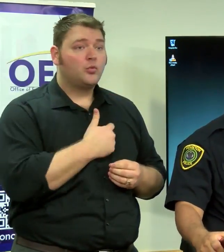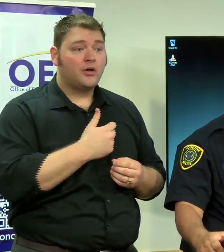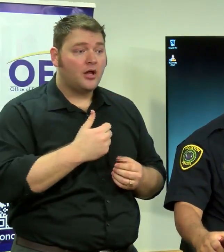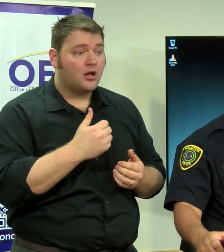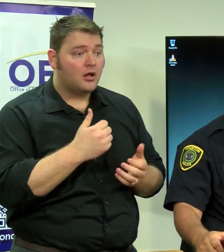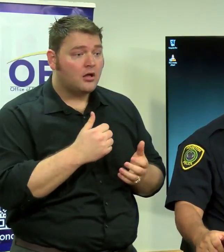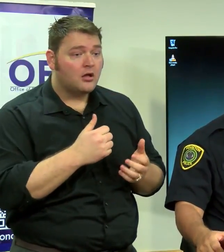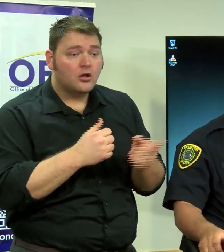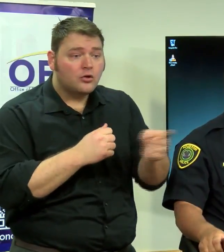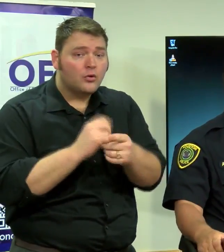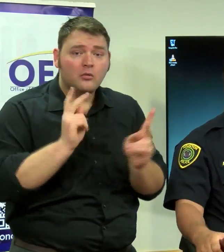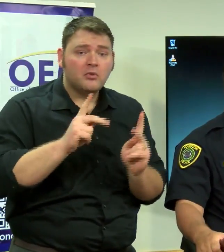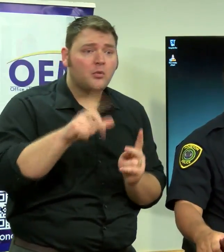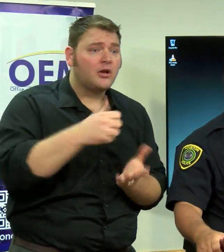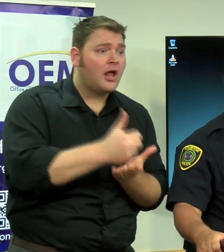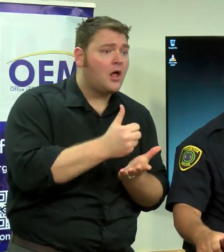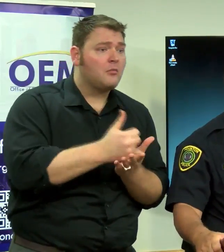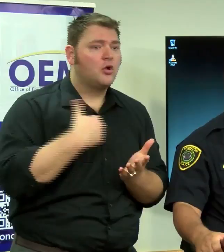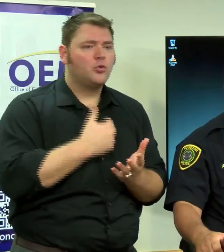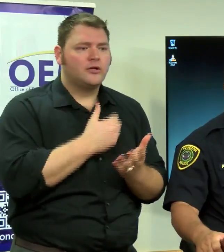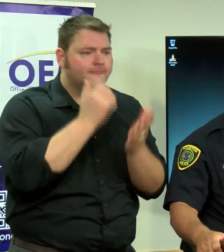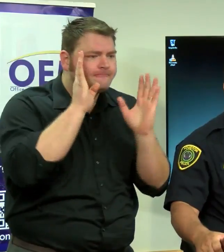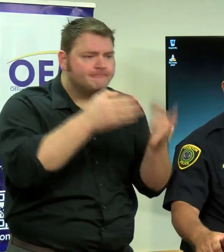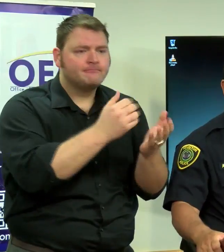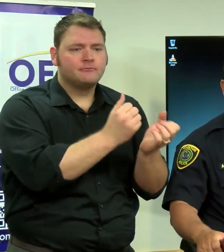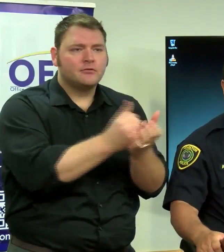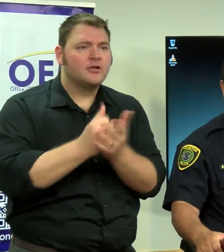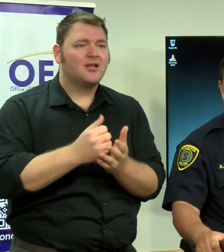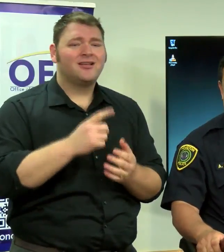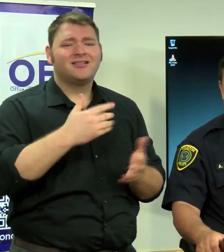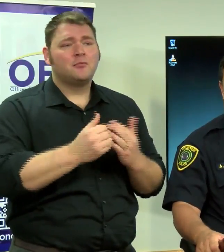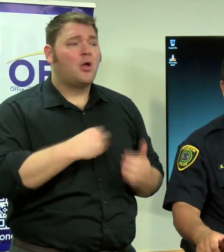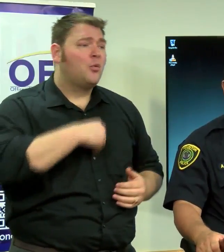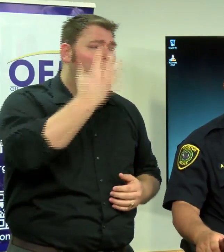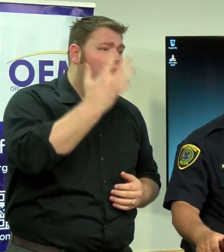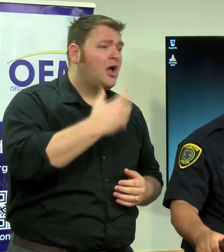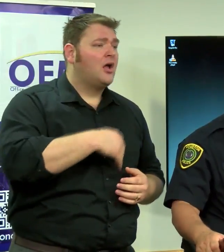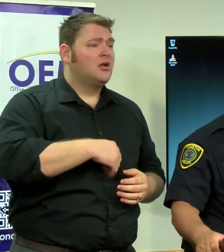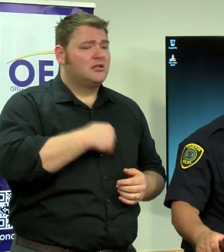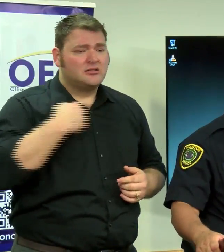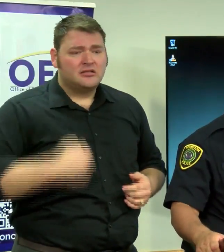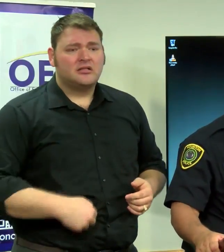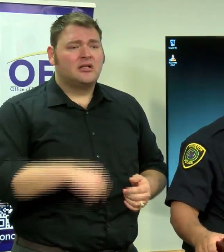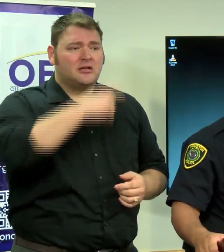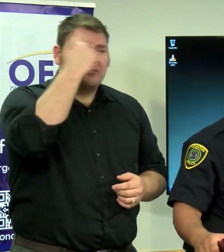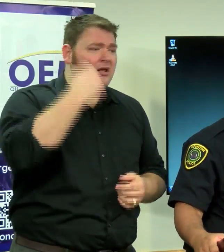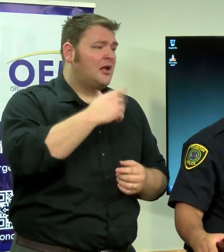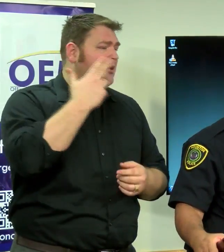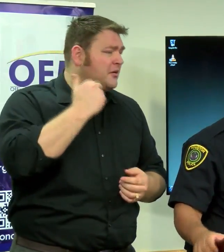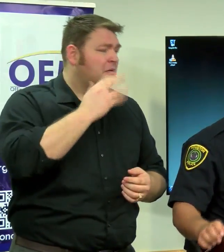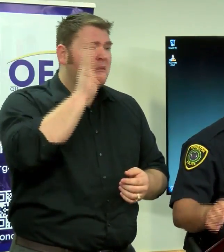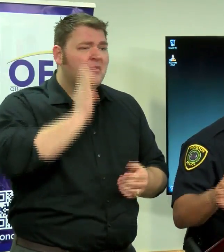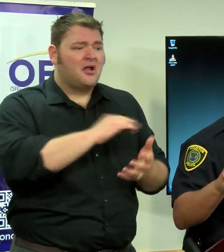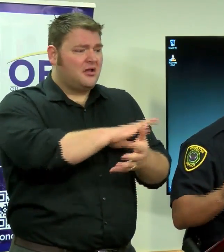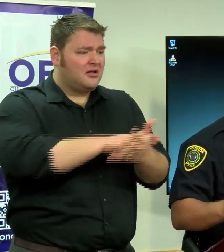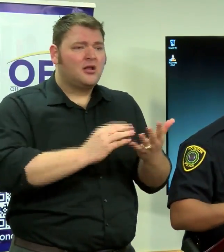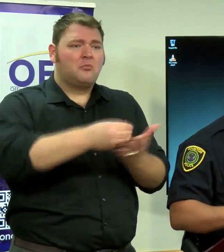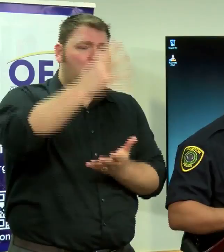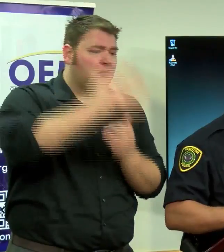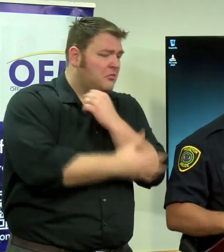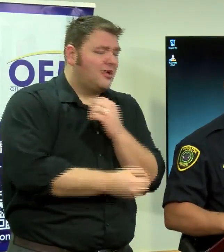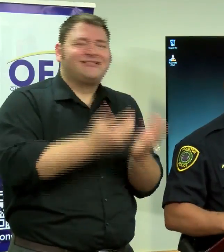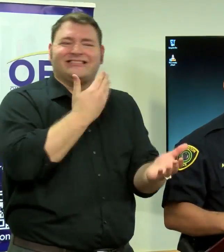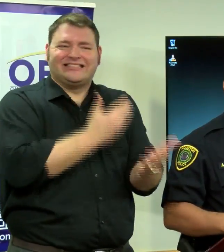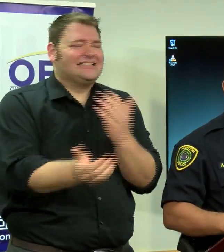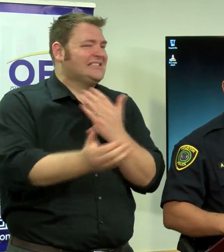necesita a la comunidad. Comunidad americana, latina, china, no nos importa, blanca, negra, rica o pobre. Así